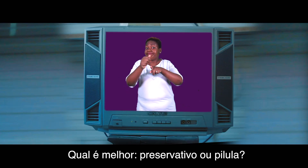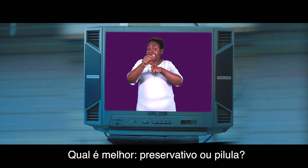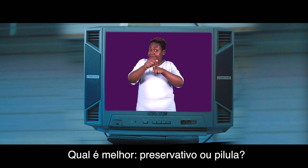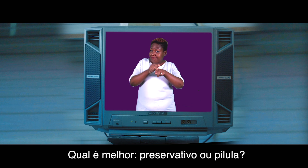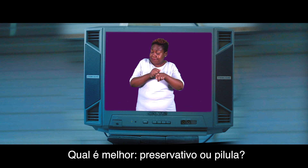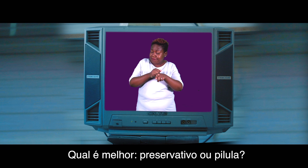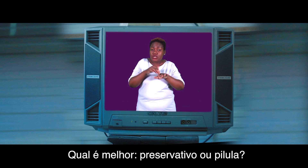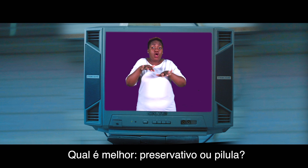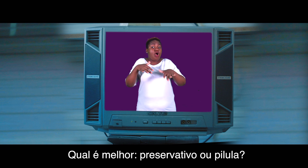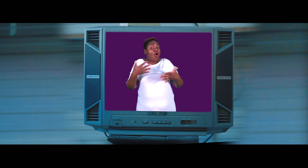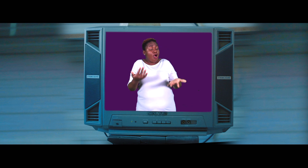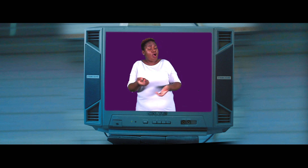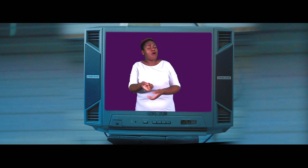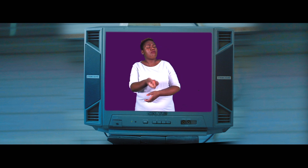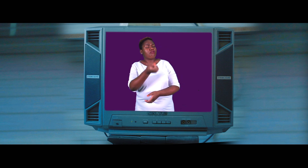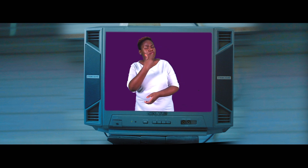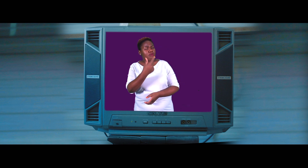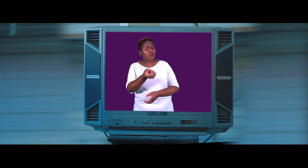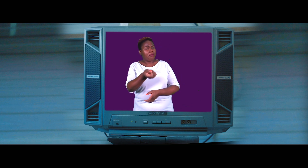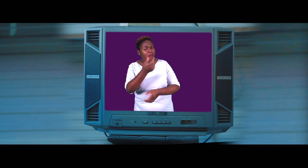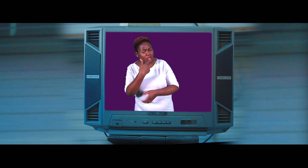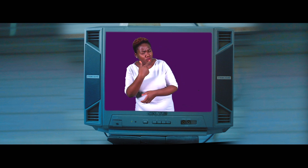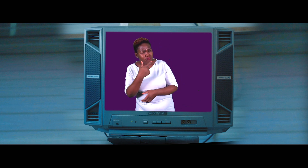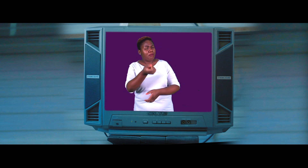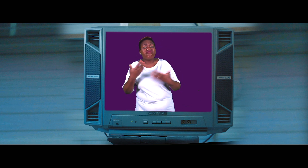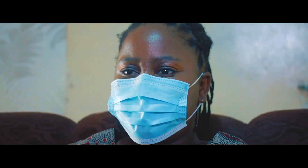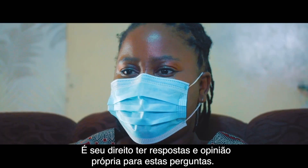Preservativo ou pílula?